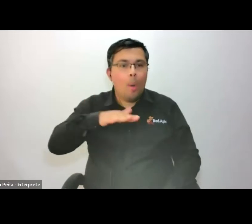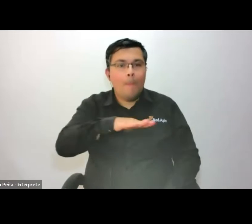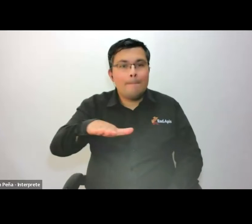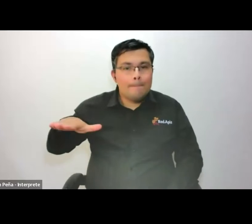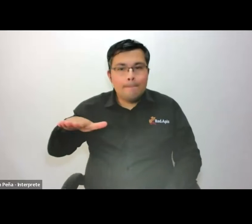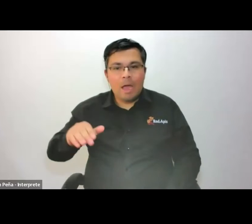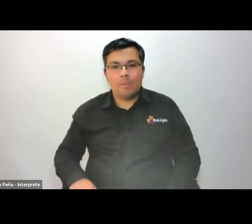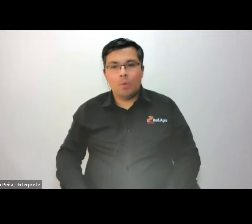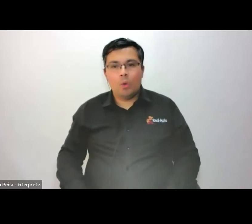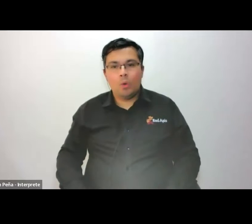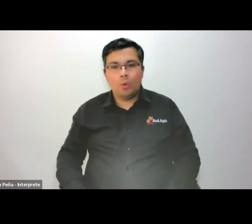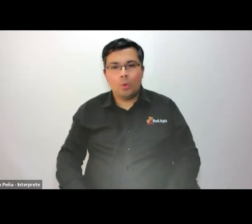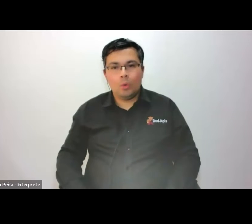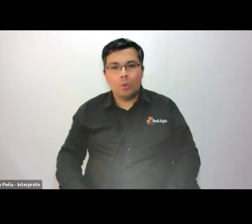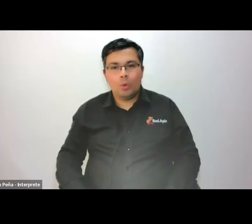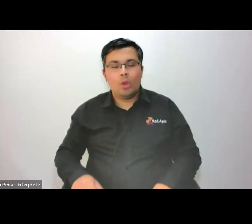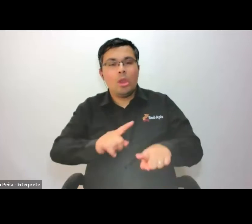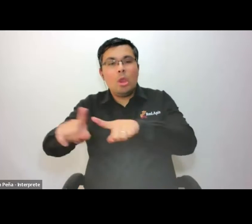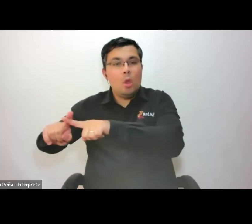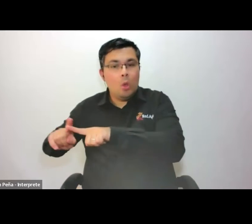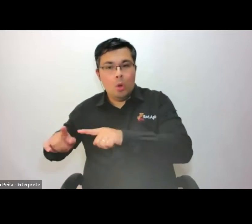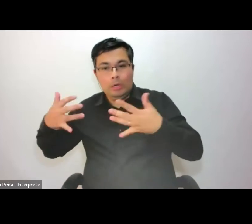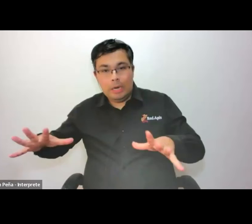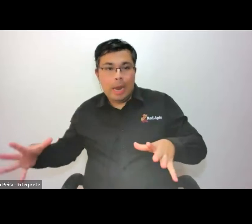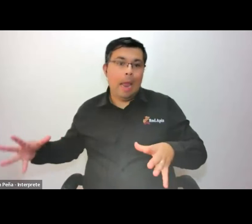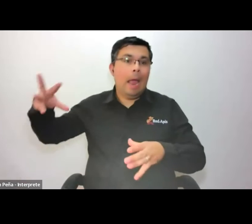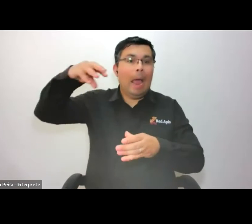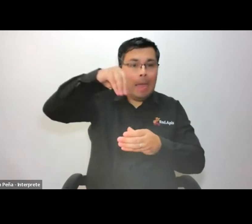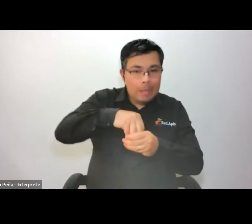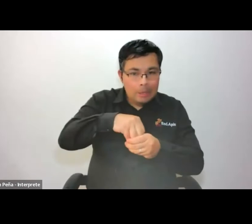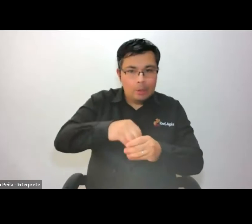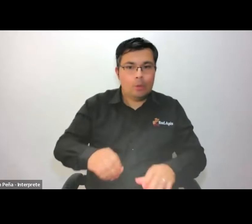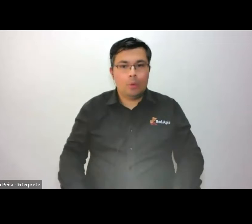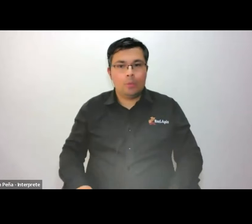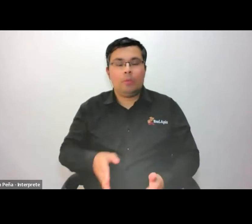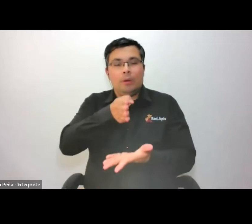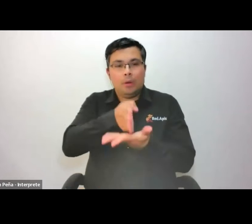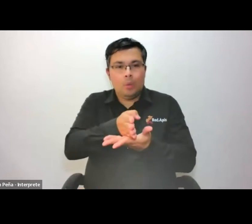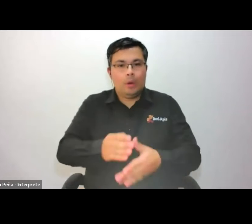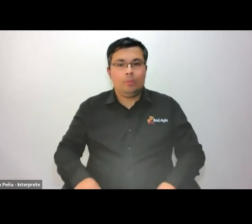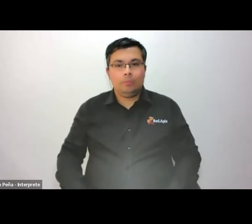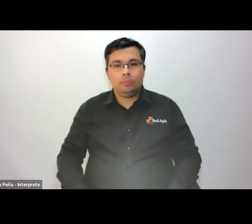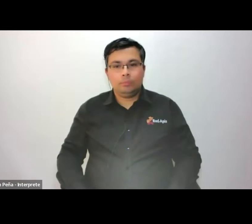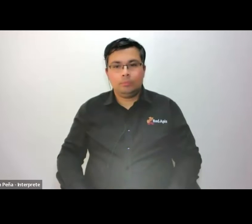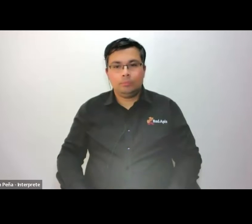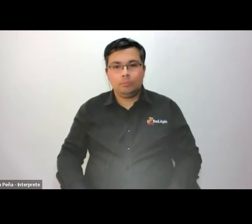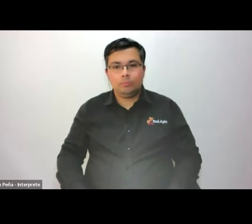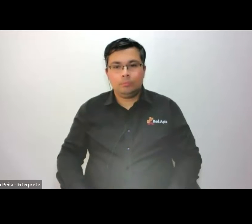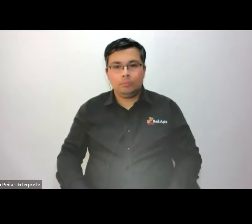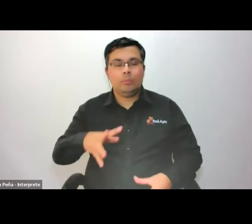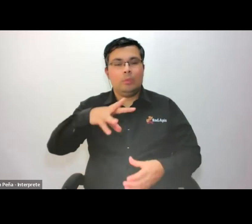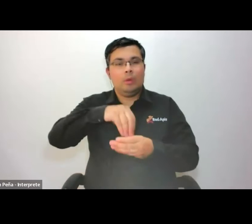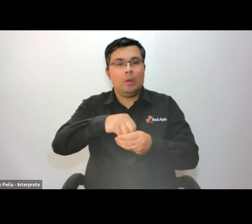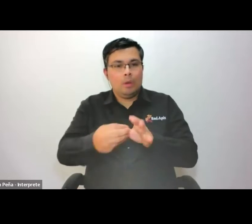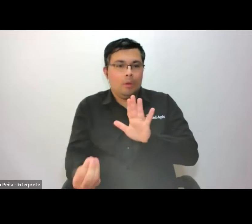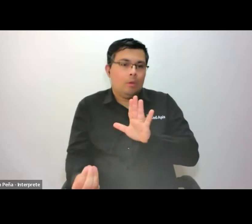establecimientos, están en las comunidades, y lo que la ley nos mandata y nos señala es, bueno, dado que este colectivo ya existe